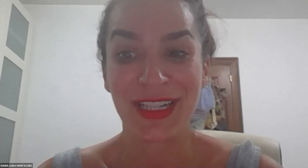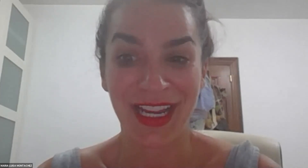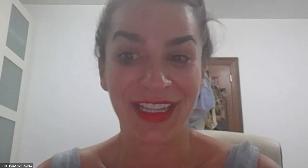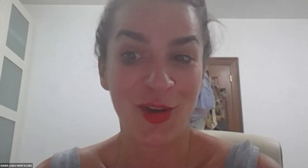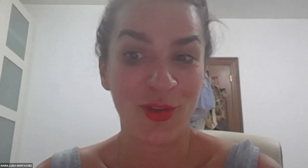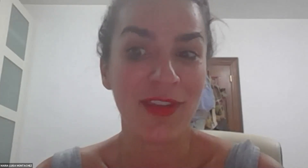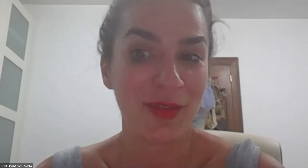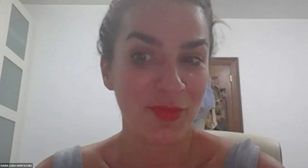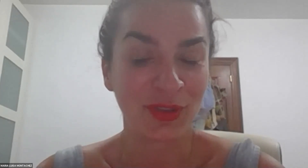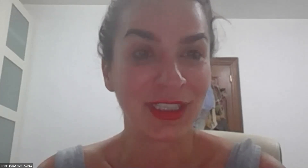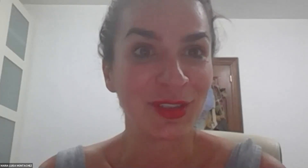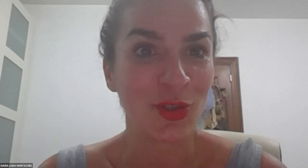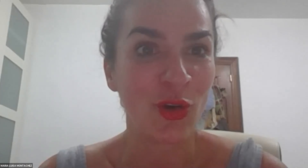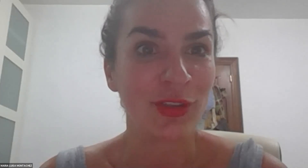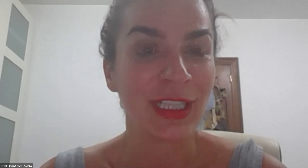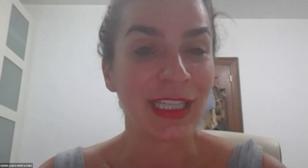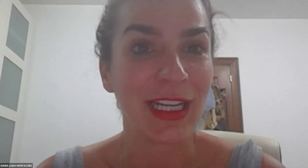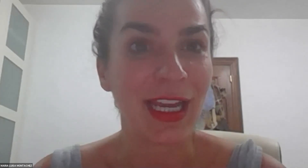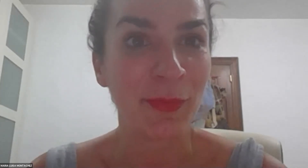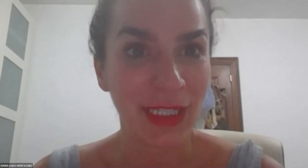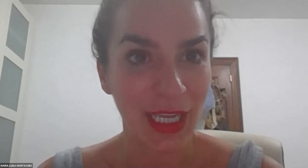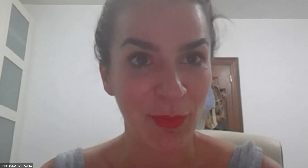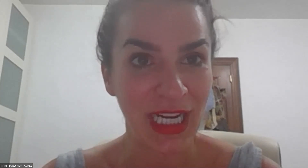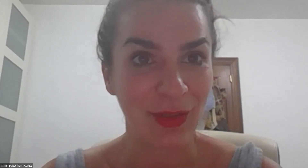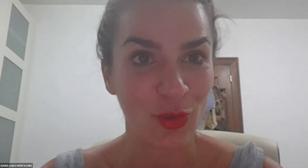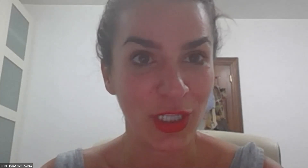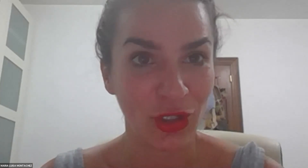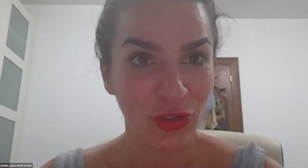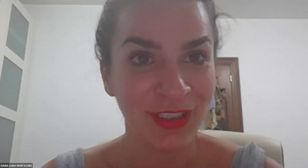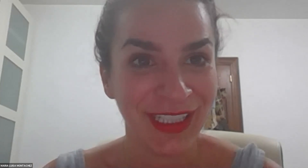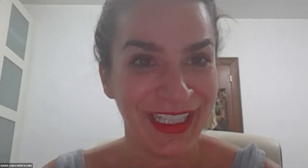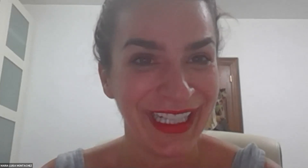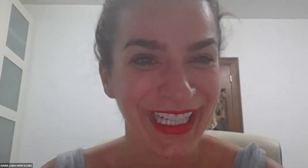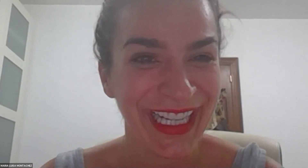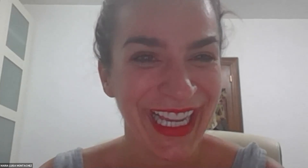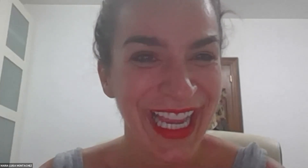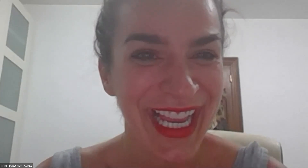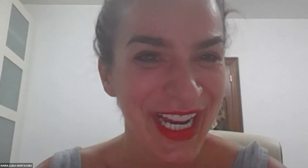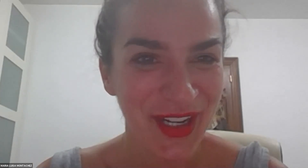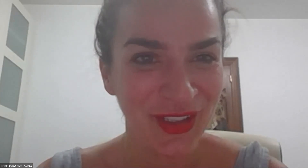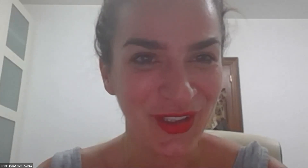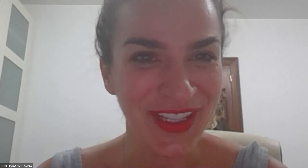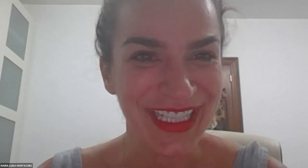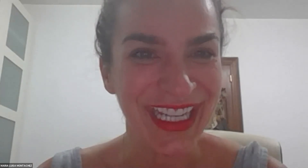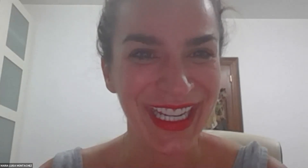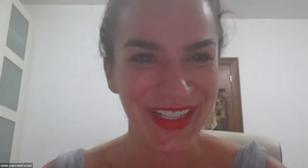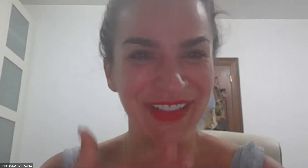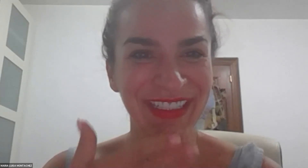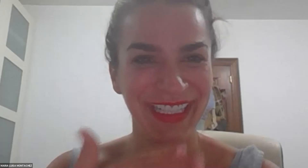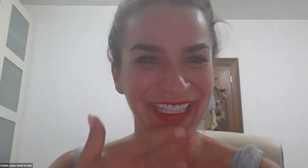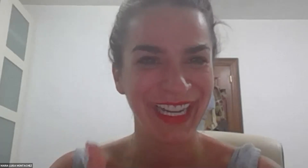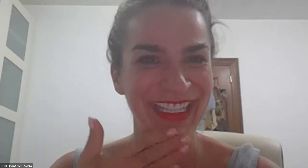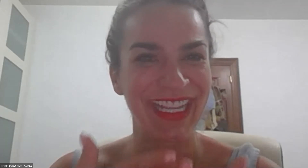cursos, la gente lo dice, por tanto, Natalia, vete aplicando el cuento. No te olvides de